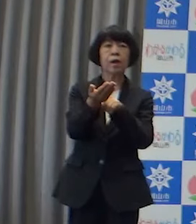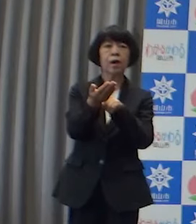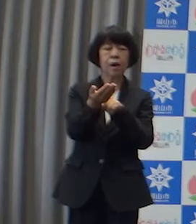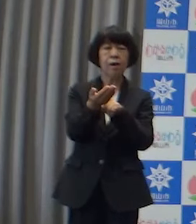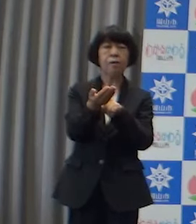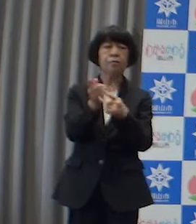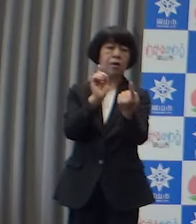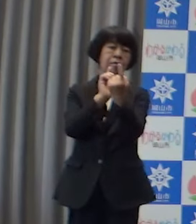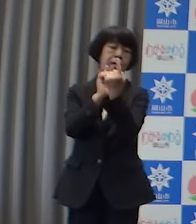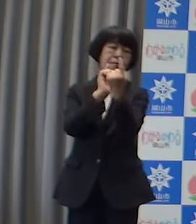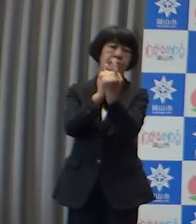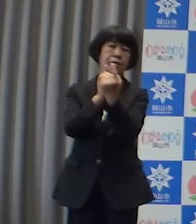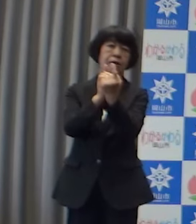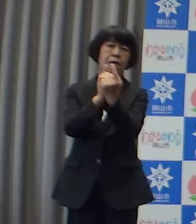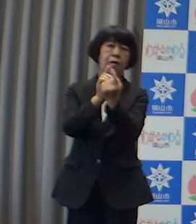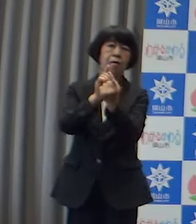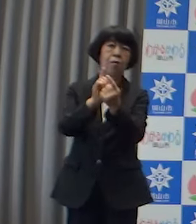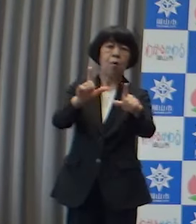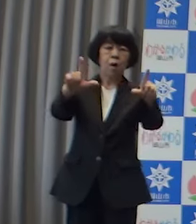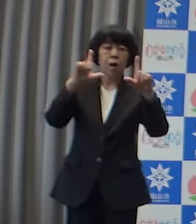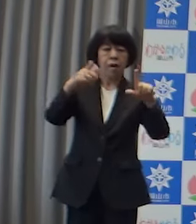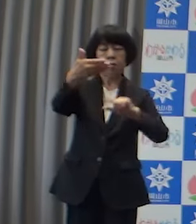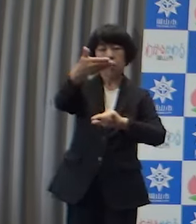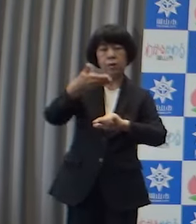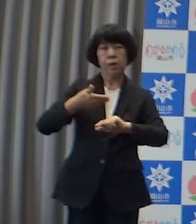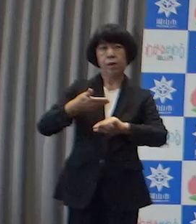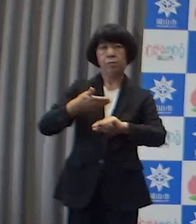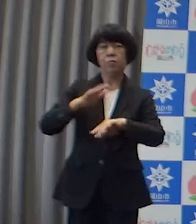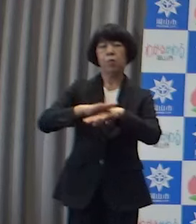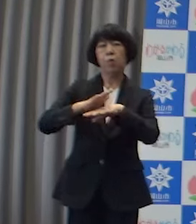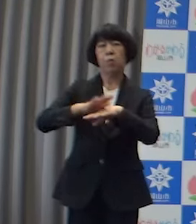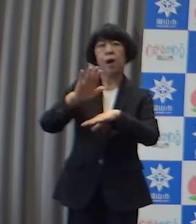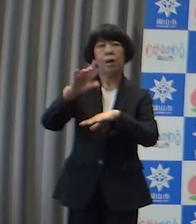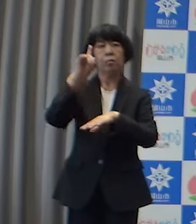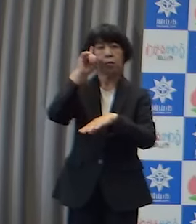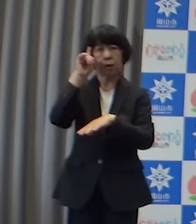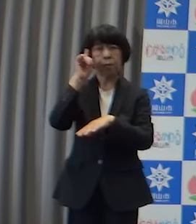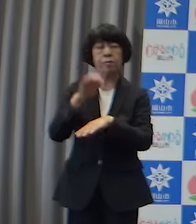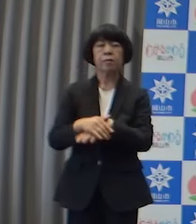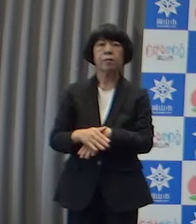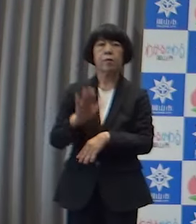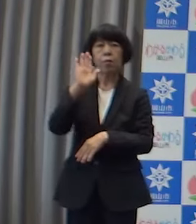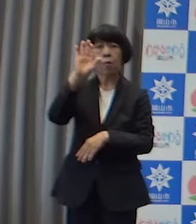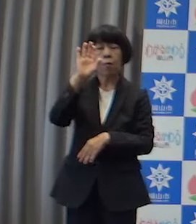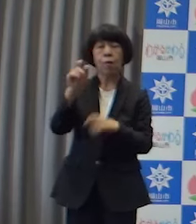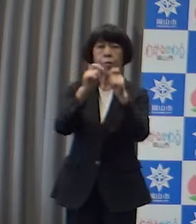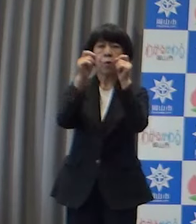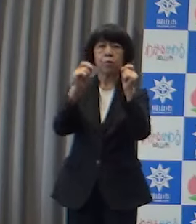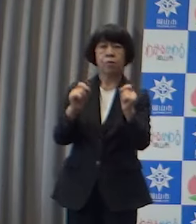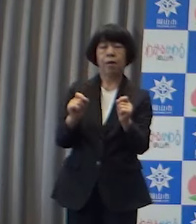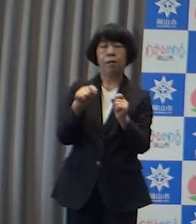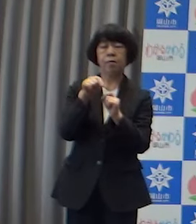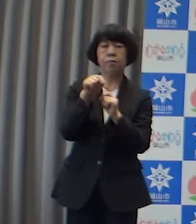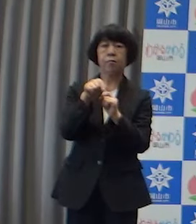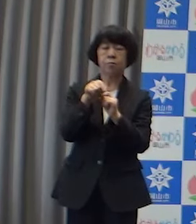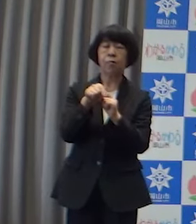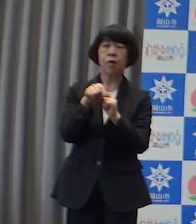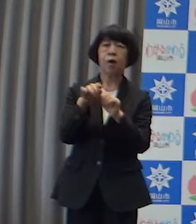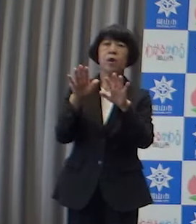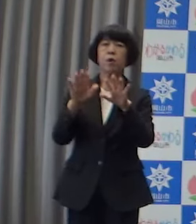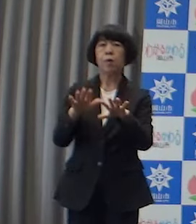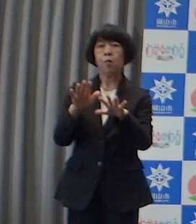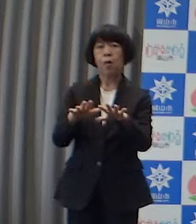っております。まあ、今後の問題ですが、今自身は何も決まっておりませんけれども